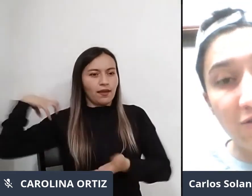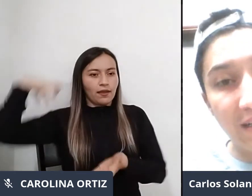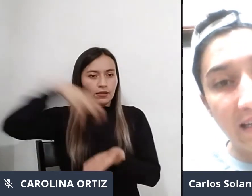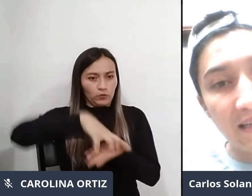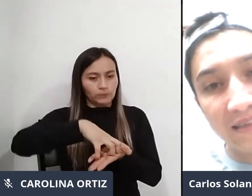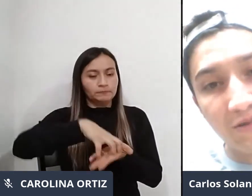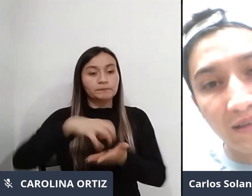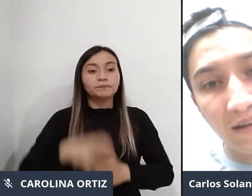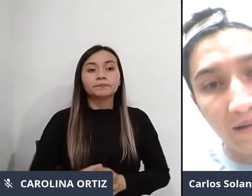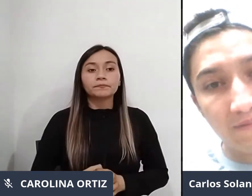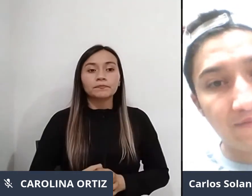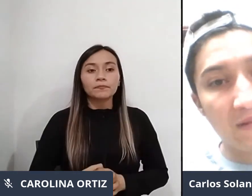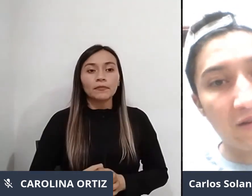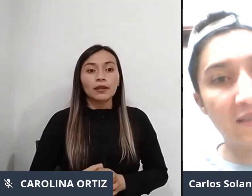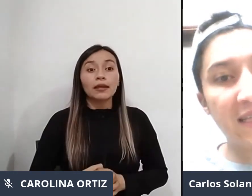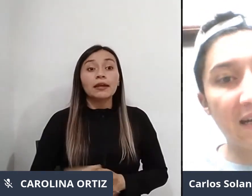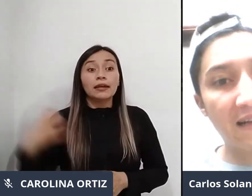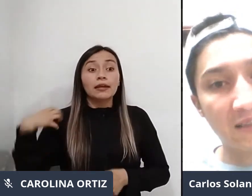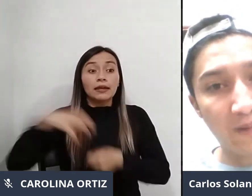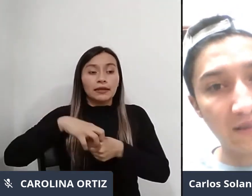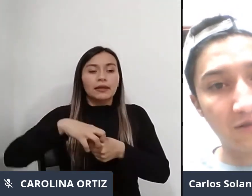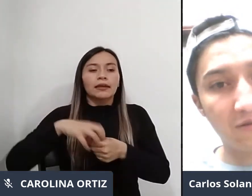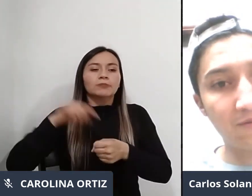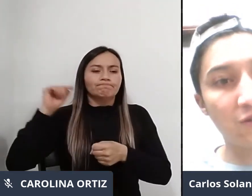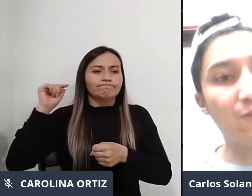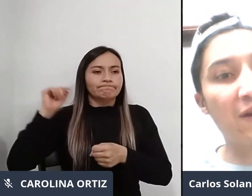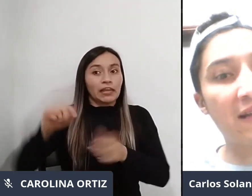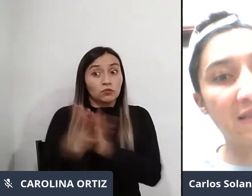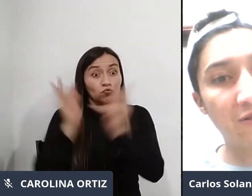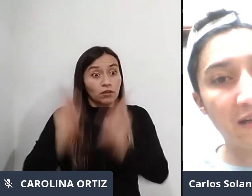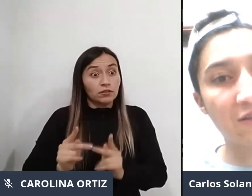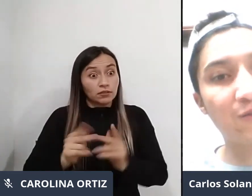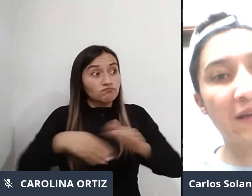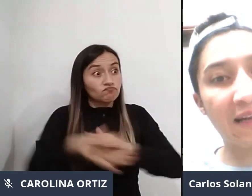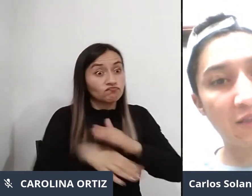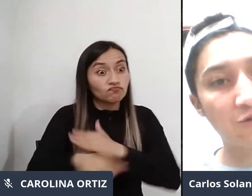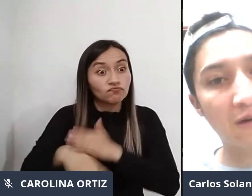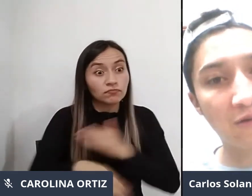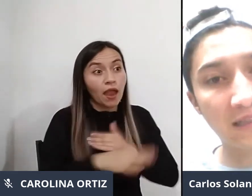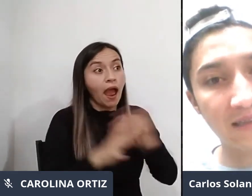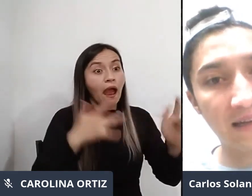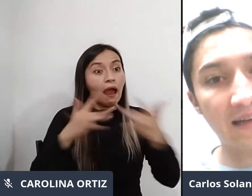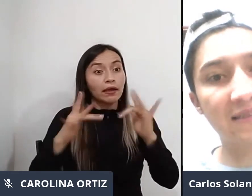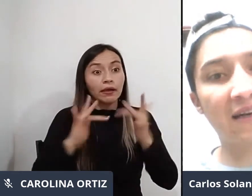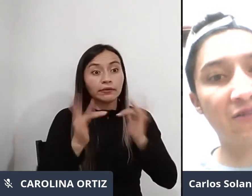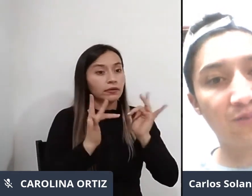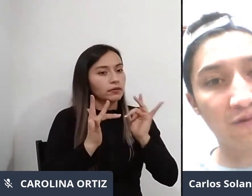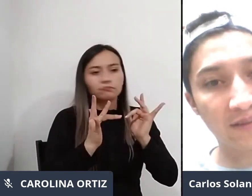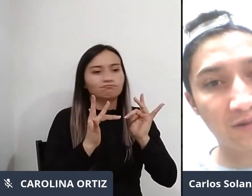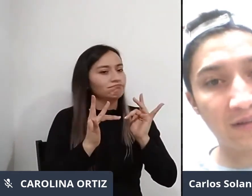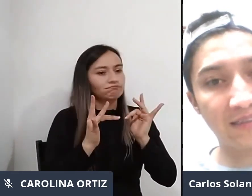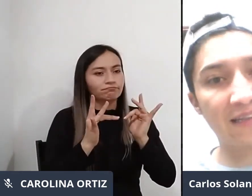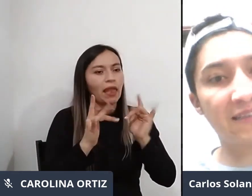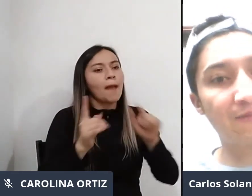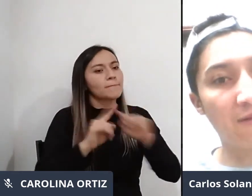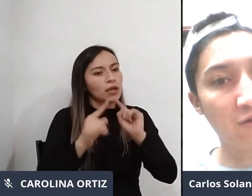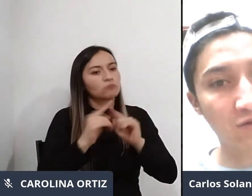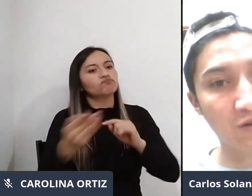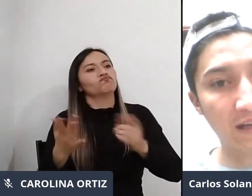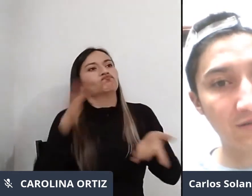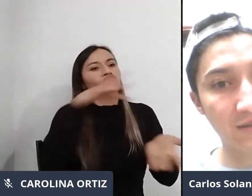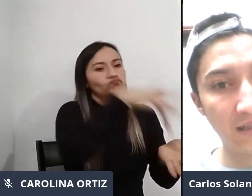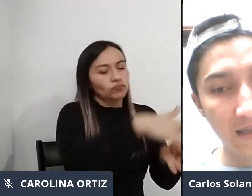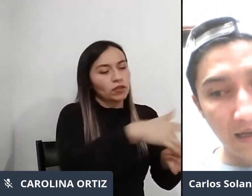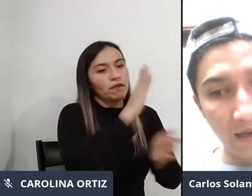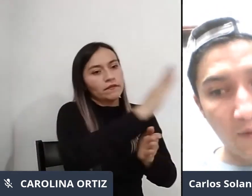varios chicos no tienen ese acceso a internet. Entonces llegan al espacio, nos piden asesoría, nos piden que les subamos las tareas a los profesores, que les enviemos